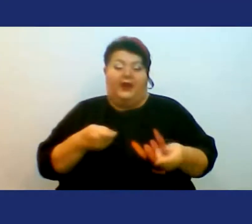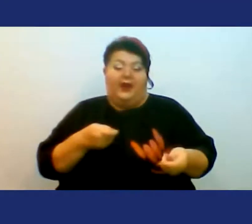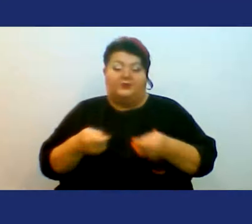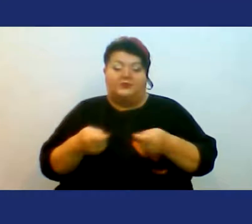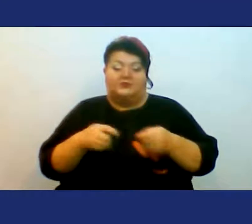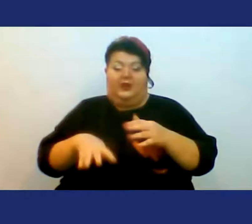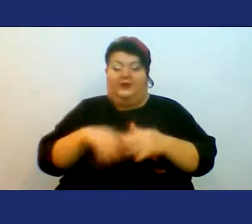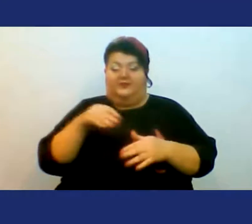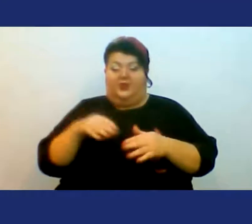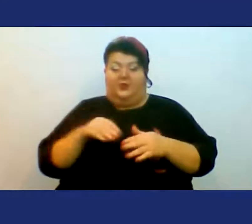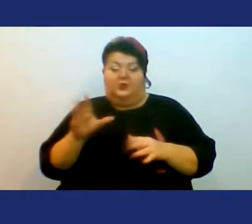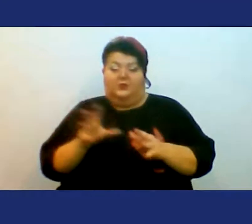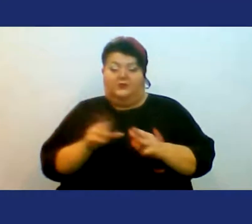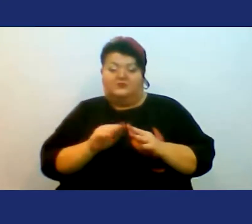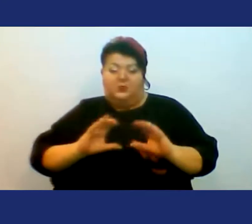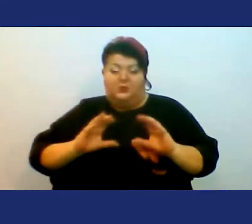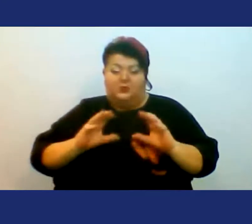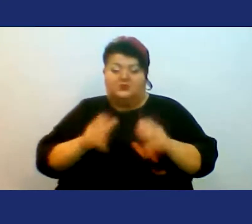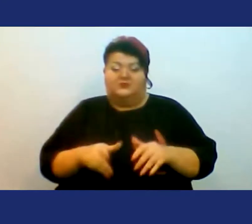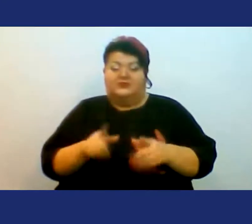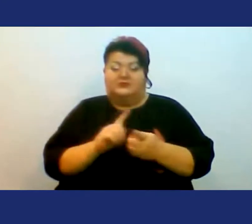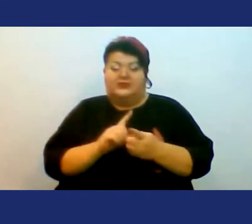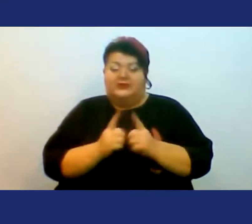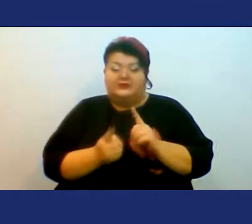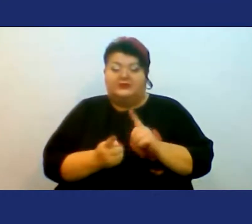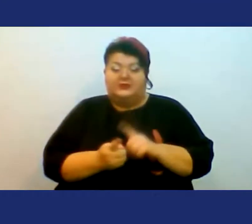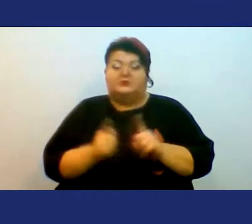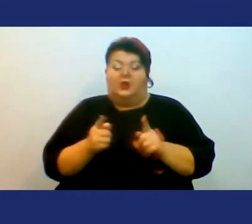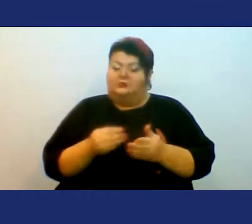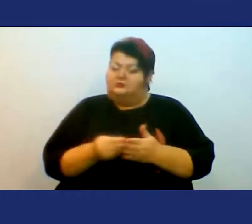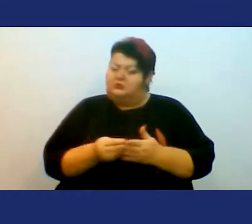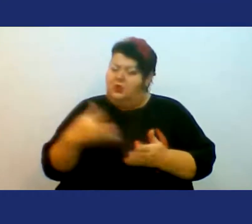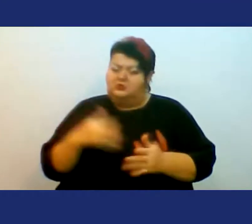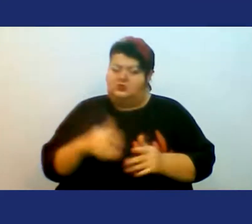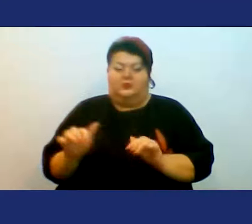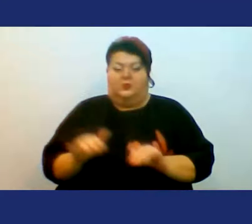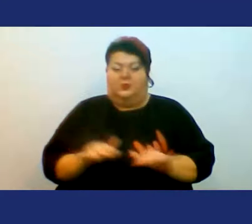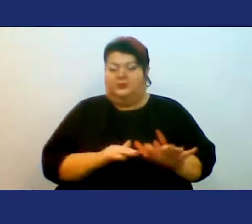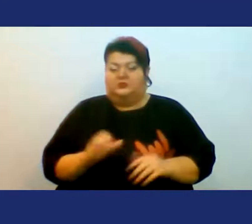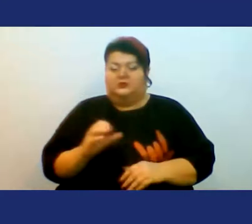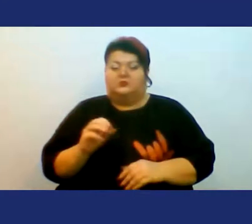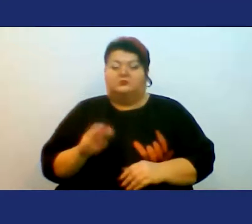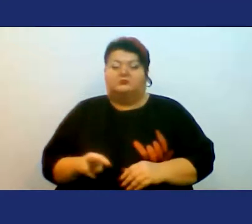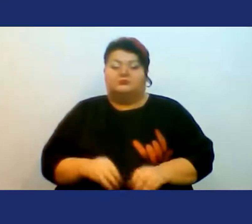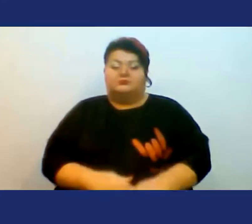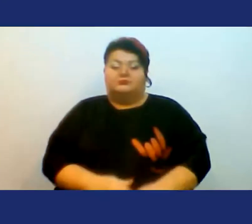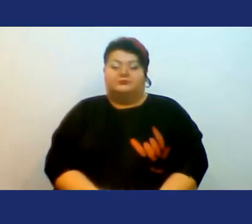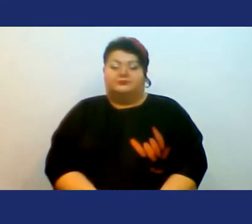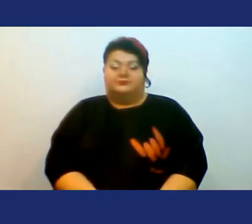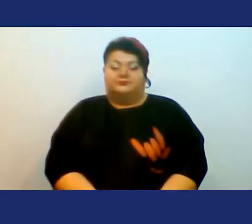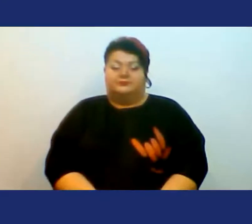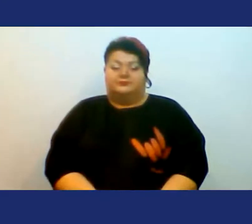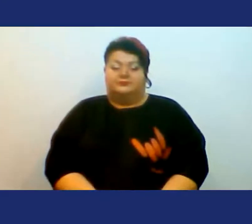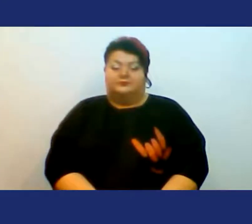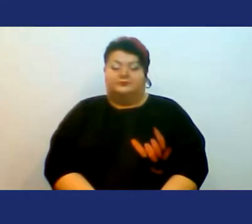considerable cost and also with additional planning, but it's very much hoped that this will protect. Але всі сподіваються, що ми